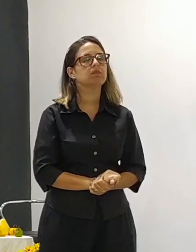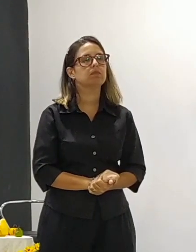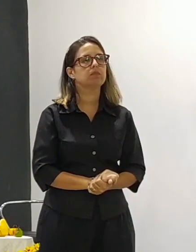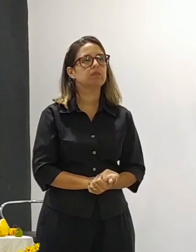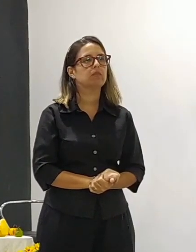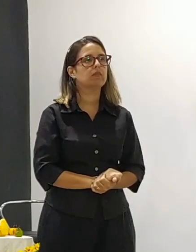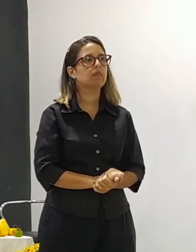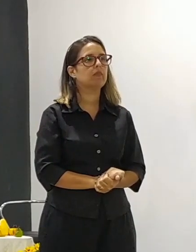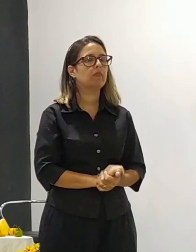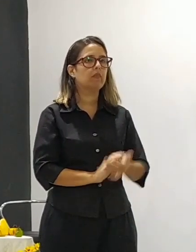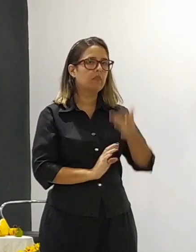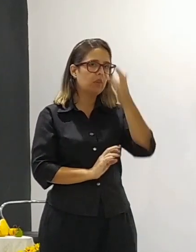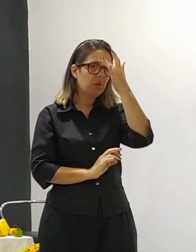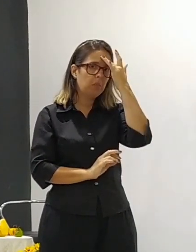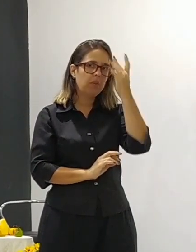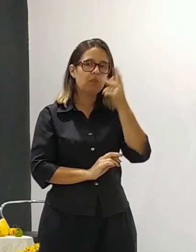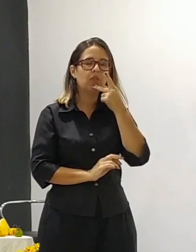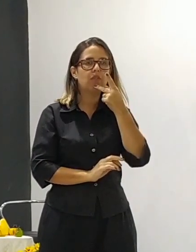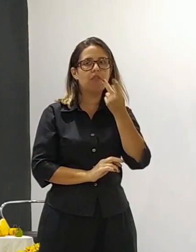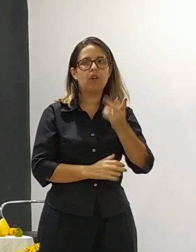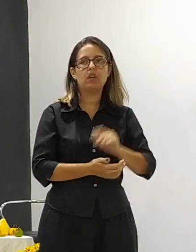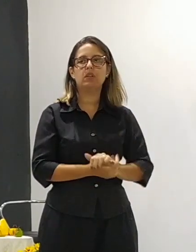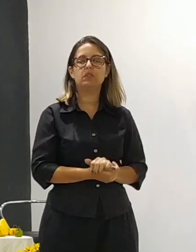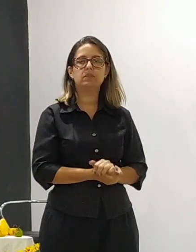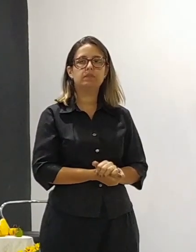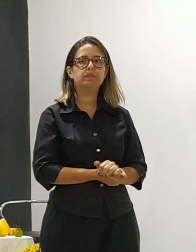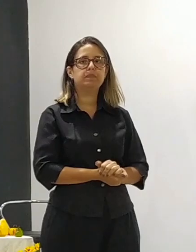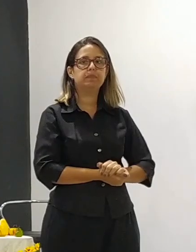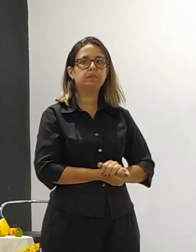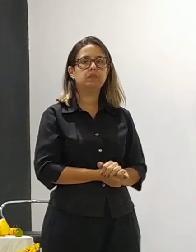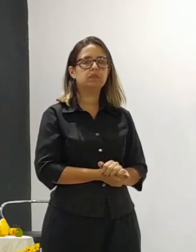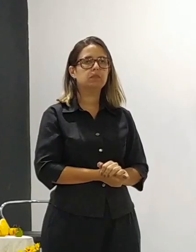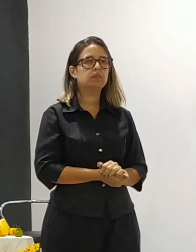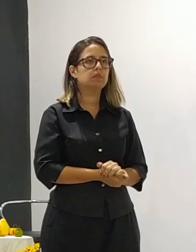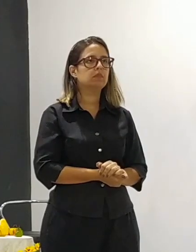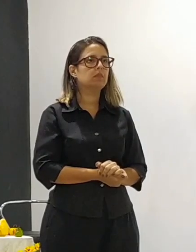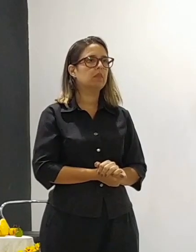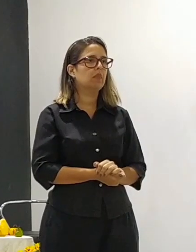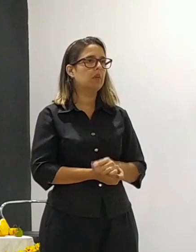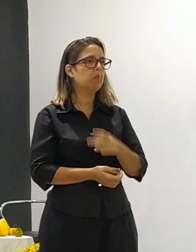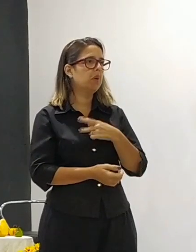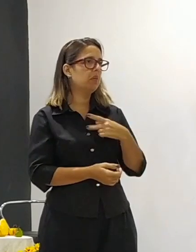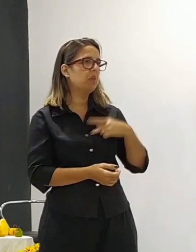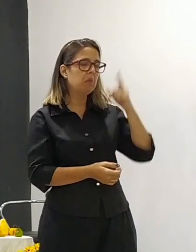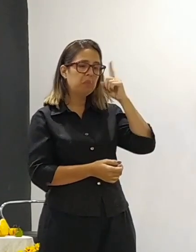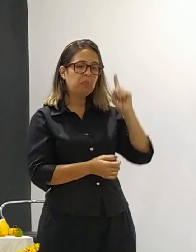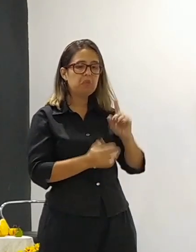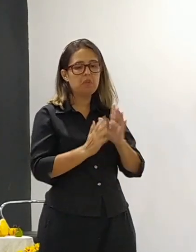Aí o cara vira para você quando você fala isso para ele. Ele fala assim: mas pastor, não sei a Bíblia.